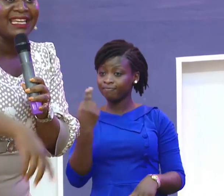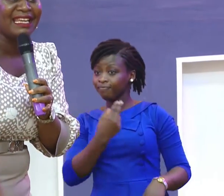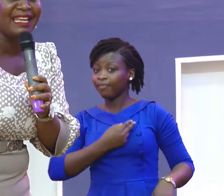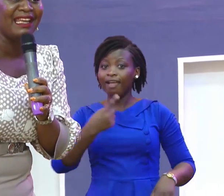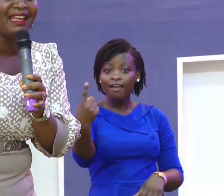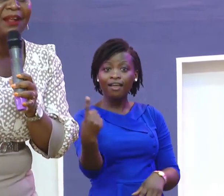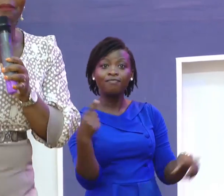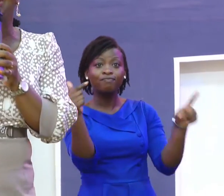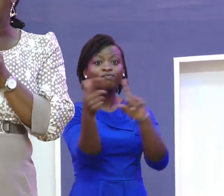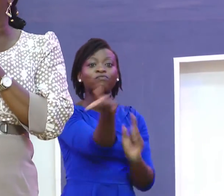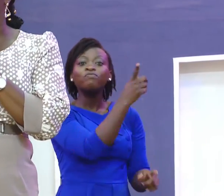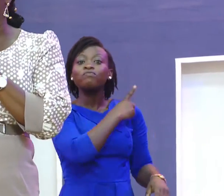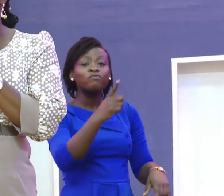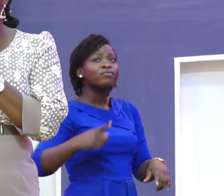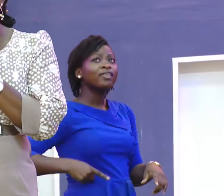tali